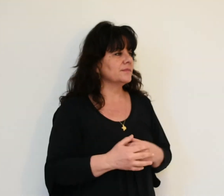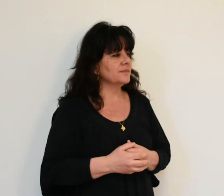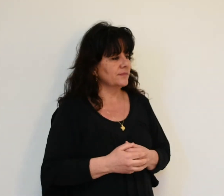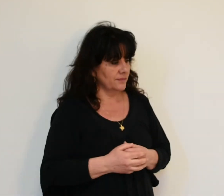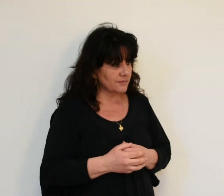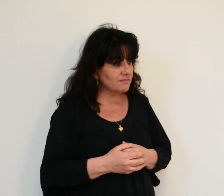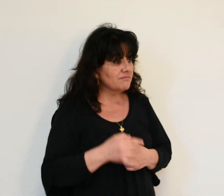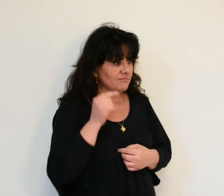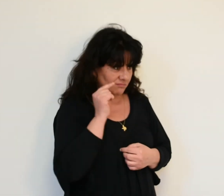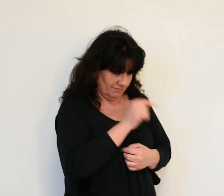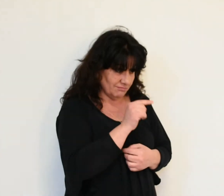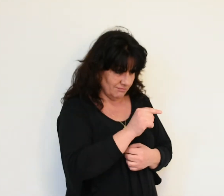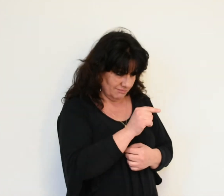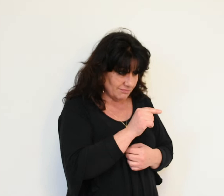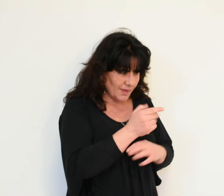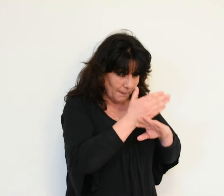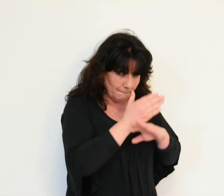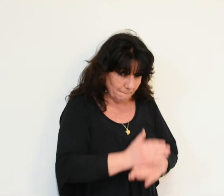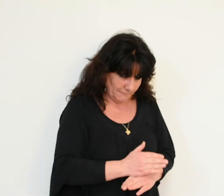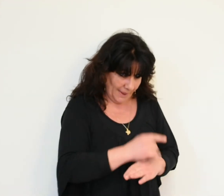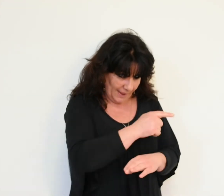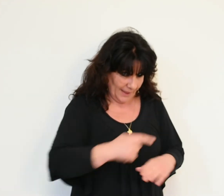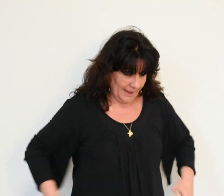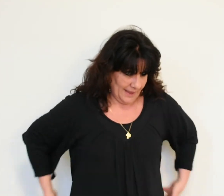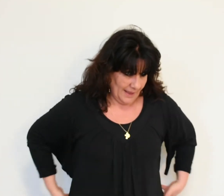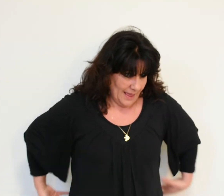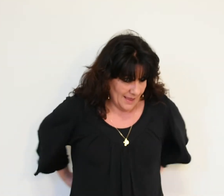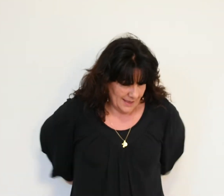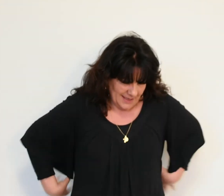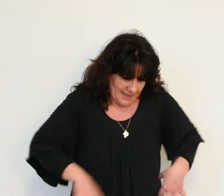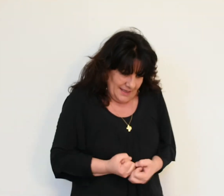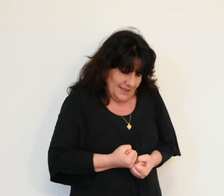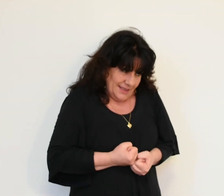Toi, mets ta ceinture autour des reins. Lève-toi.